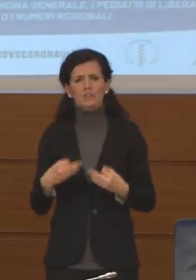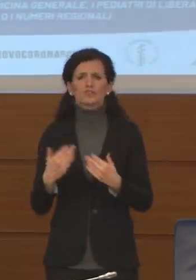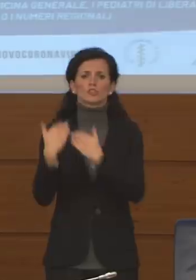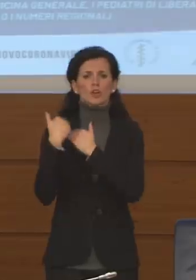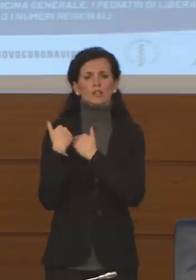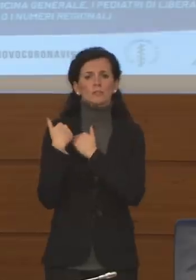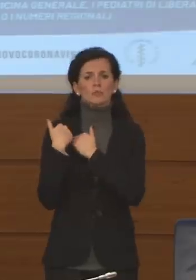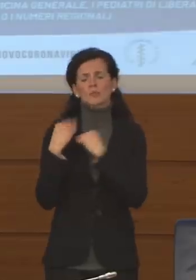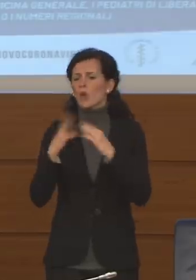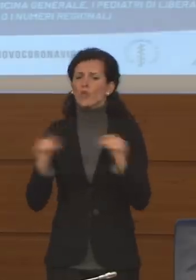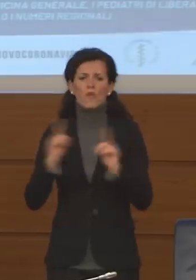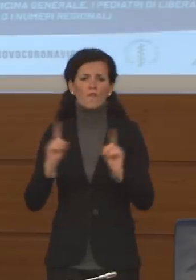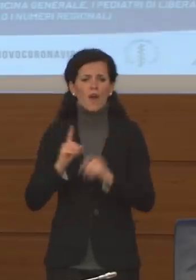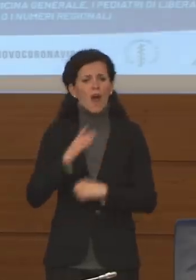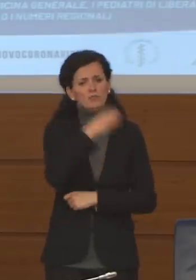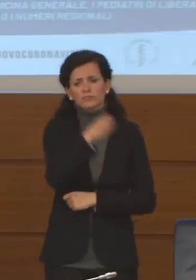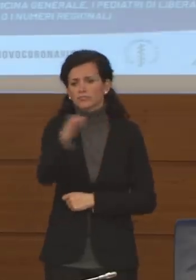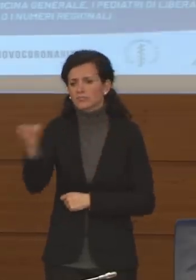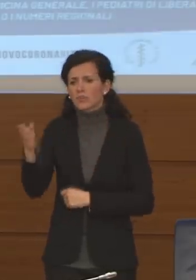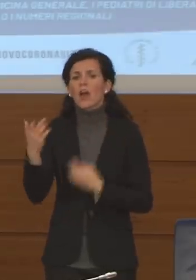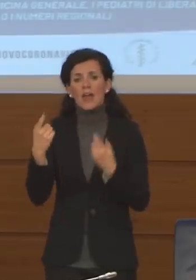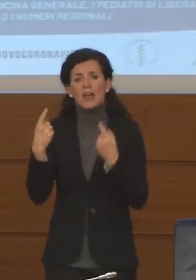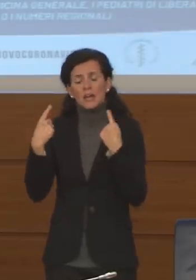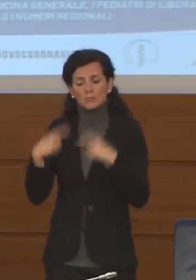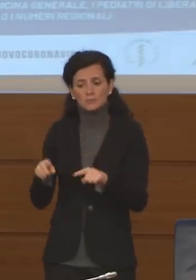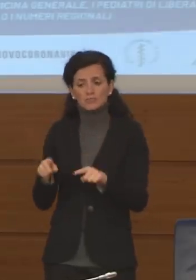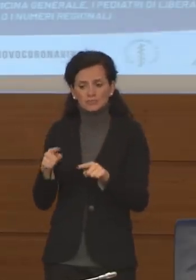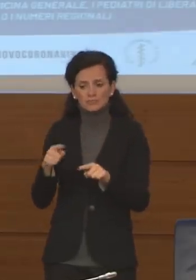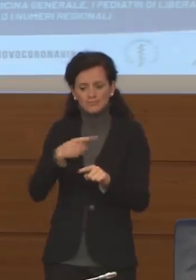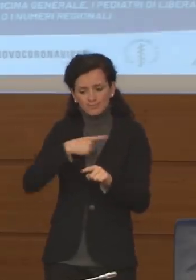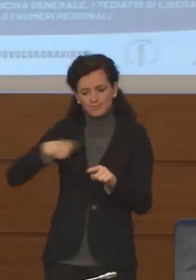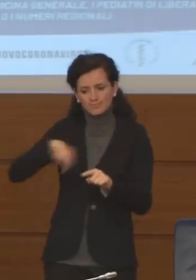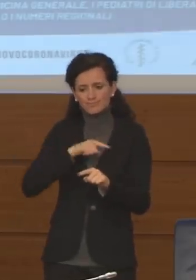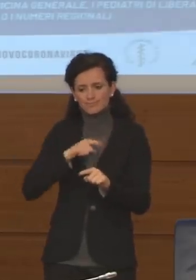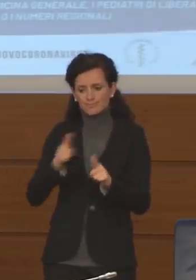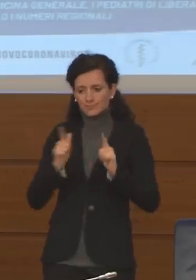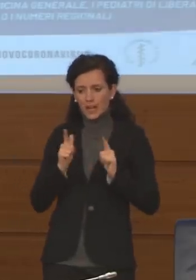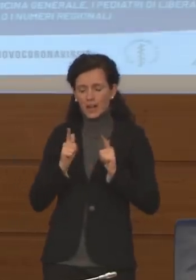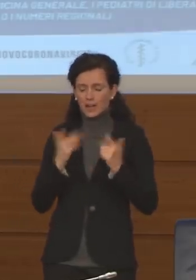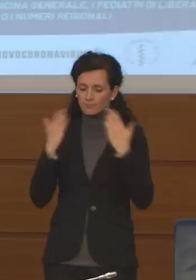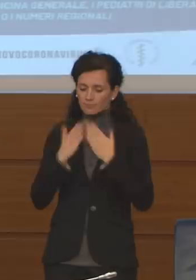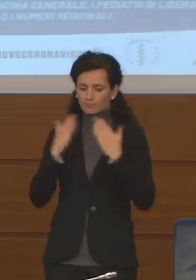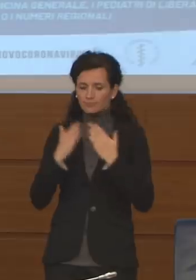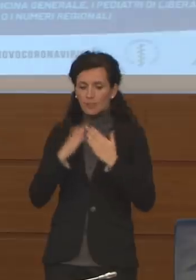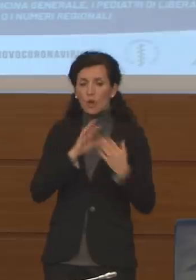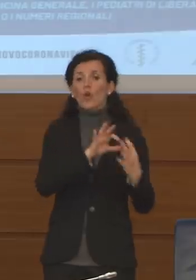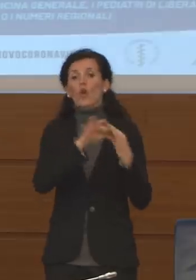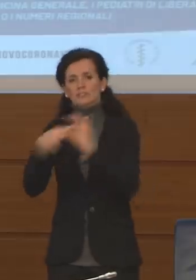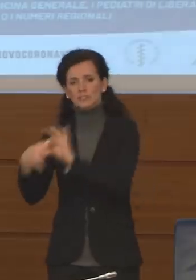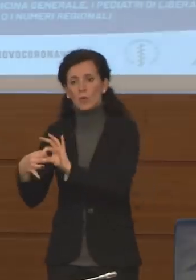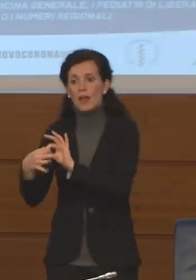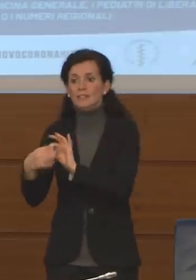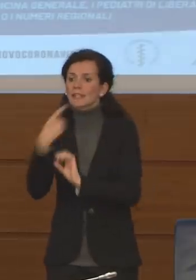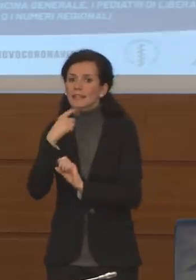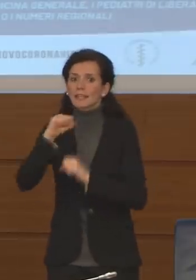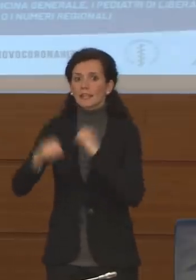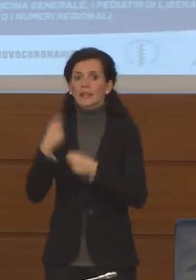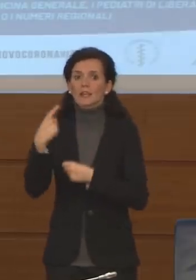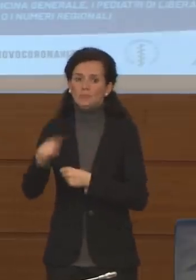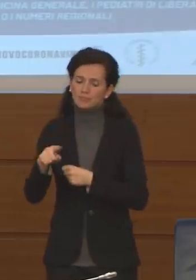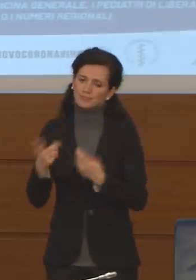e stiamo stati studiando anche eventuali conseguenze per un atto di questo tipo